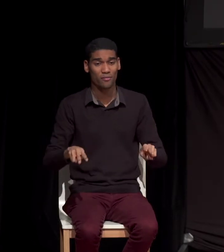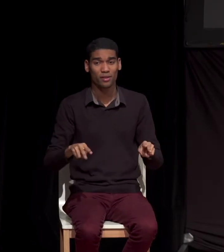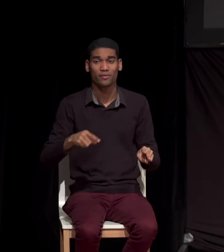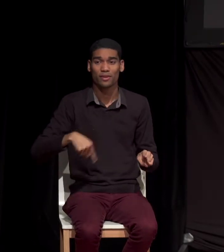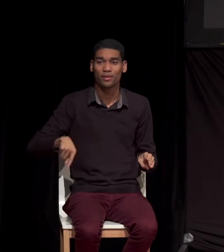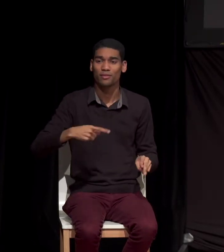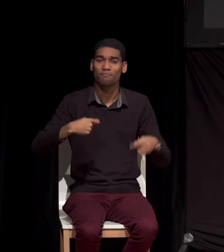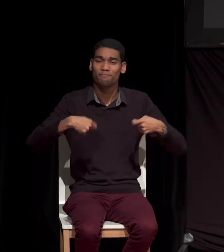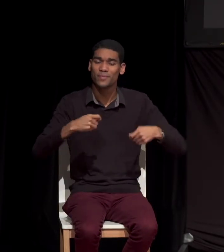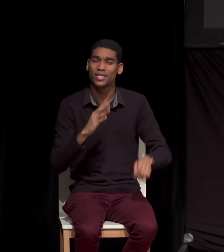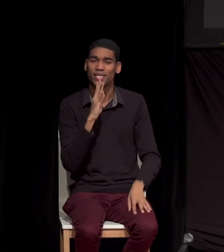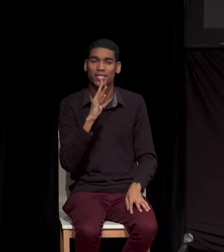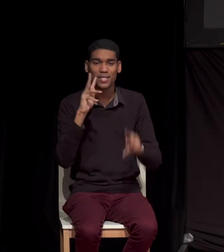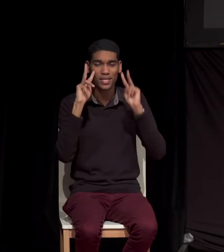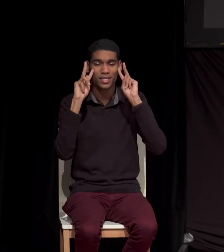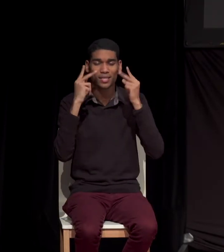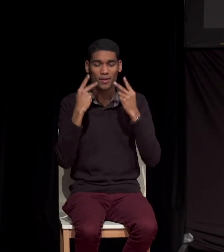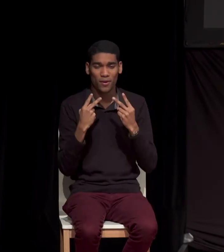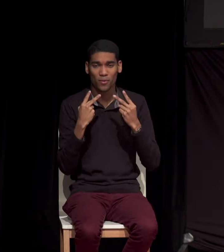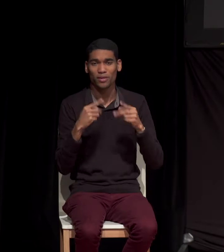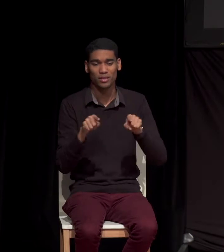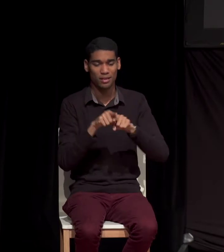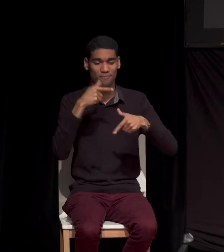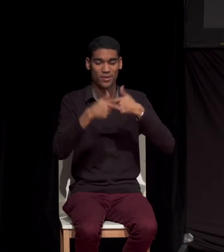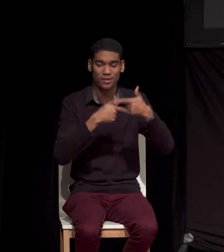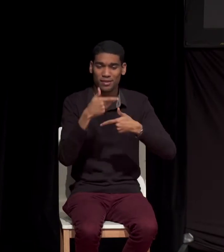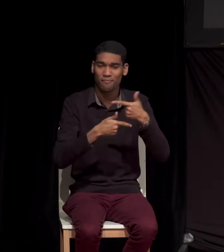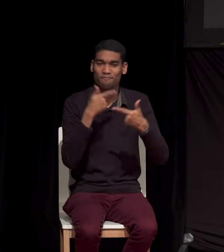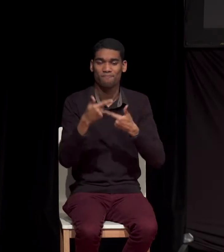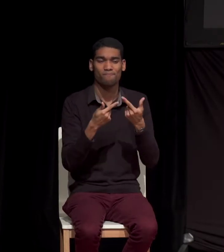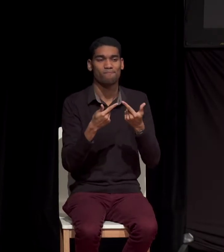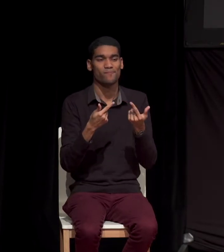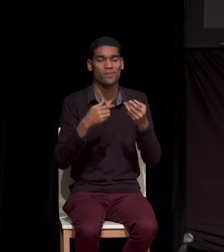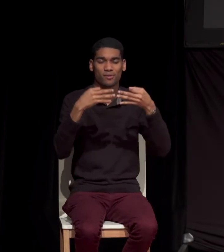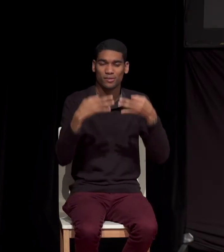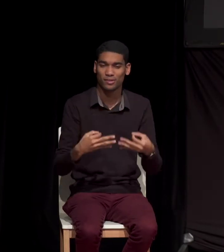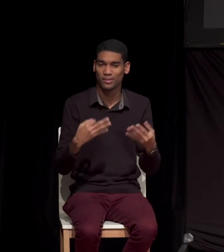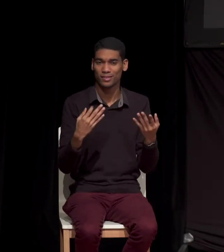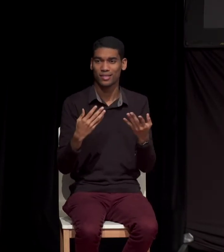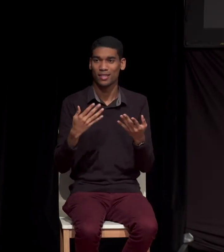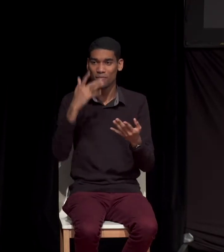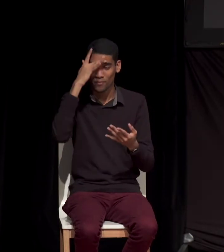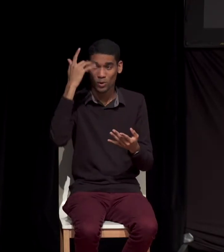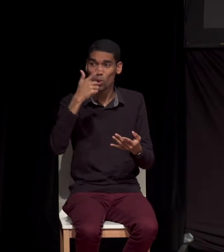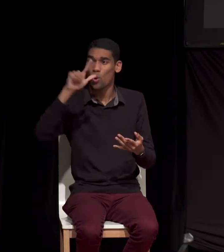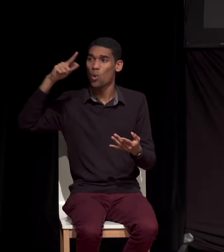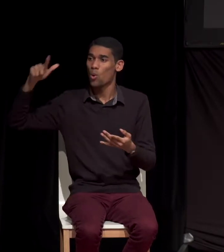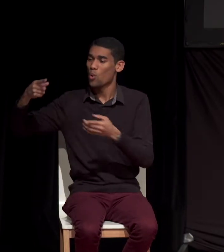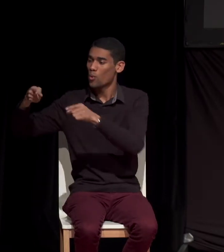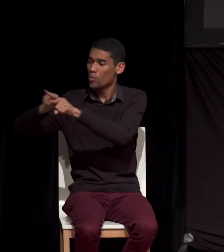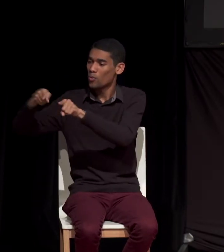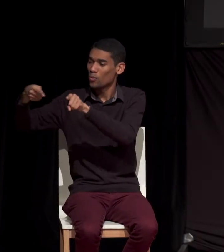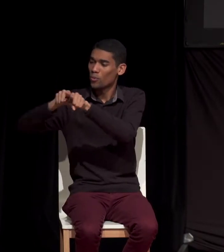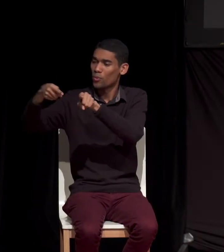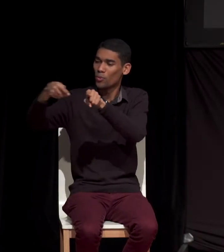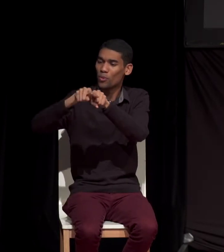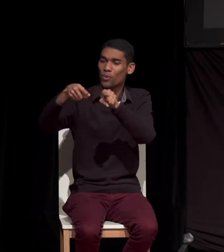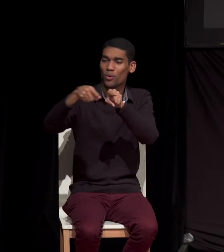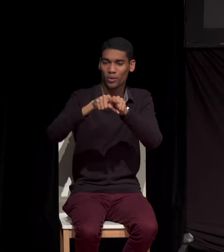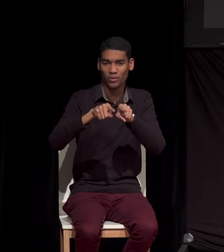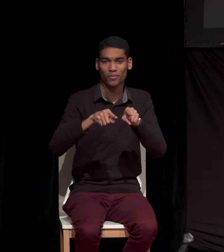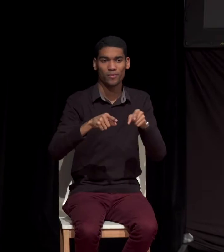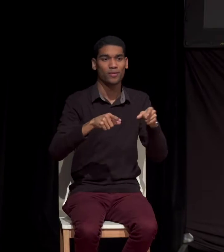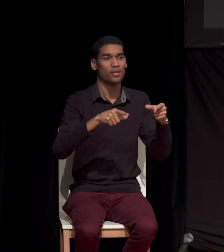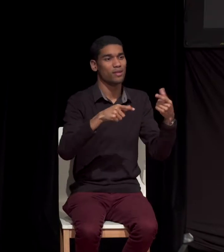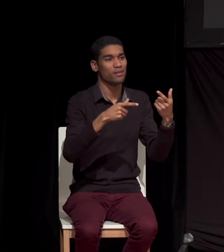gente precisa saber trabalhar com elas, e, sabendo trabalhar, levar para a escola, se associar com outras pessoas, fazer esses trabalhos locais